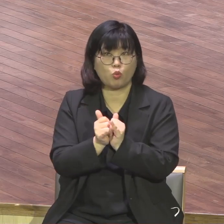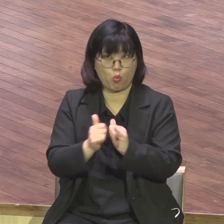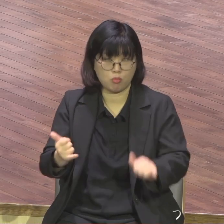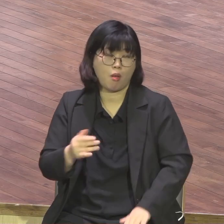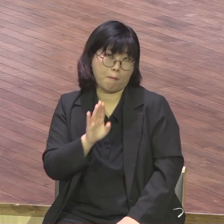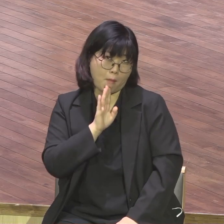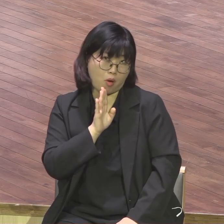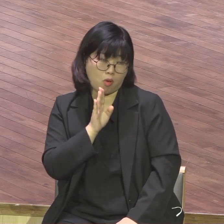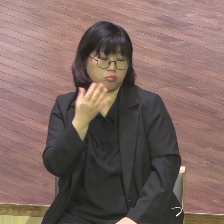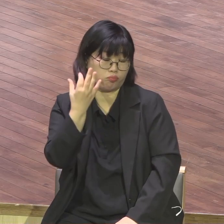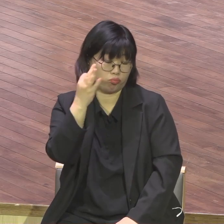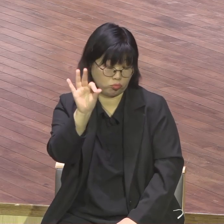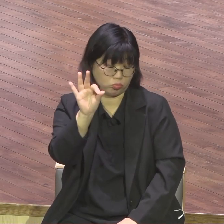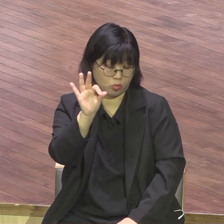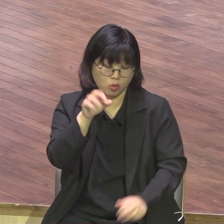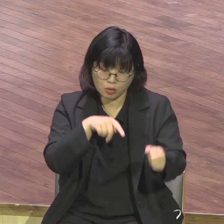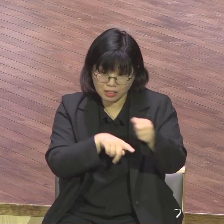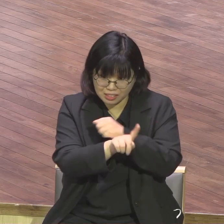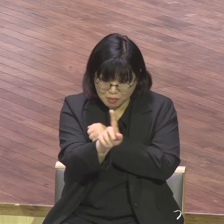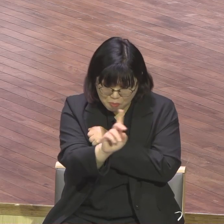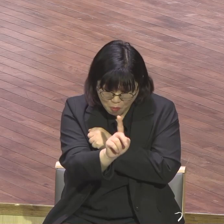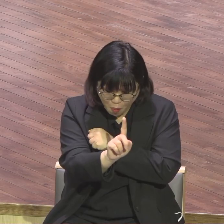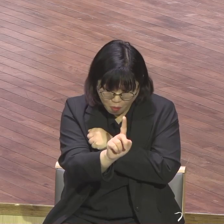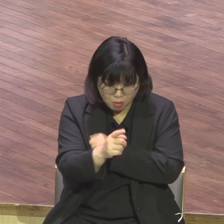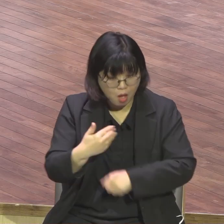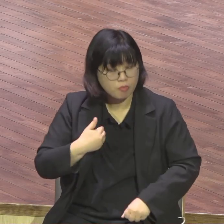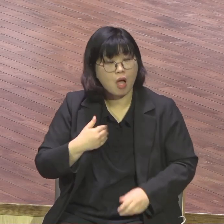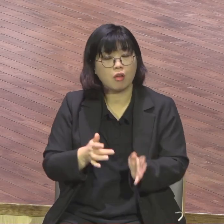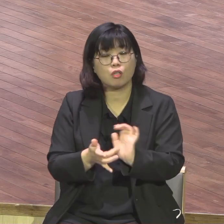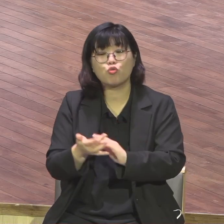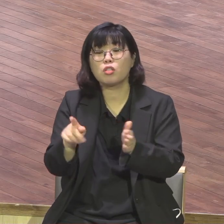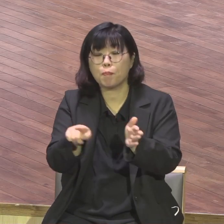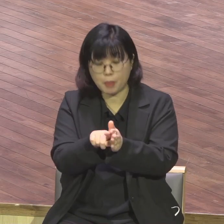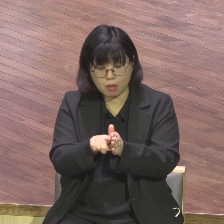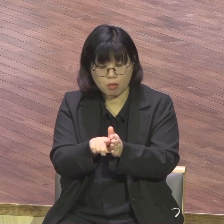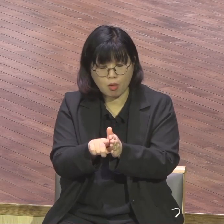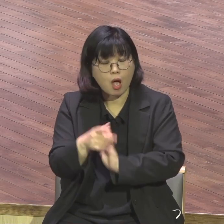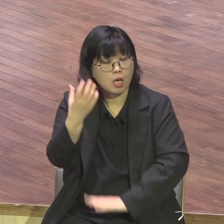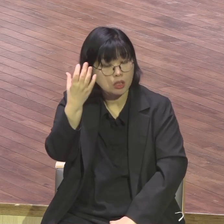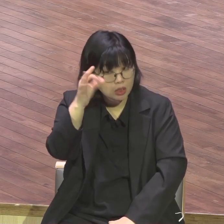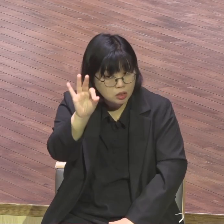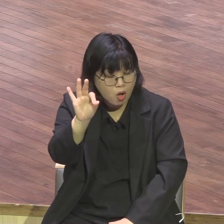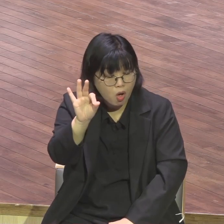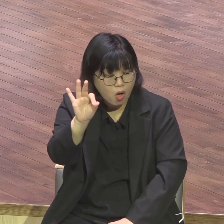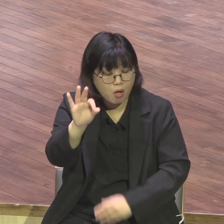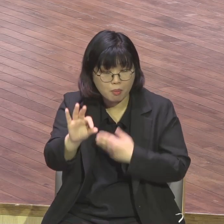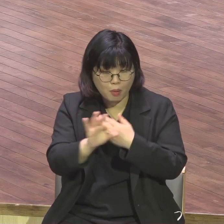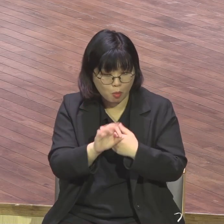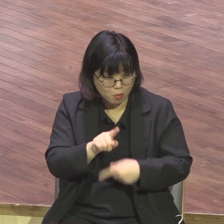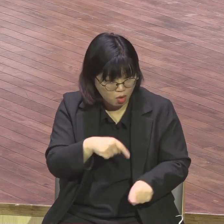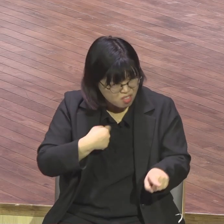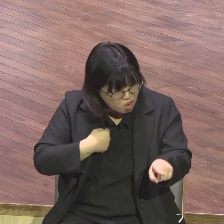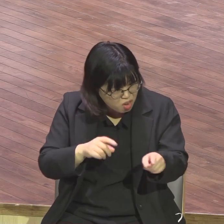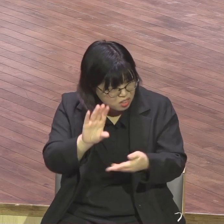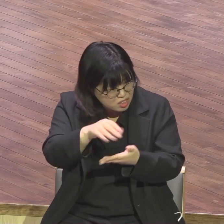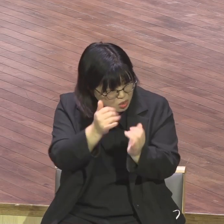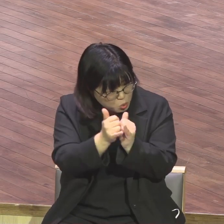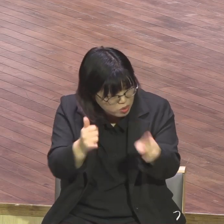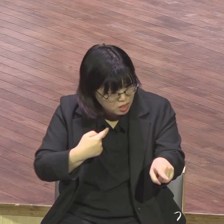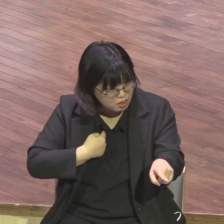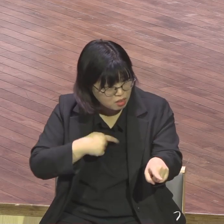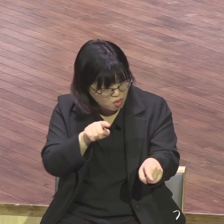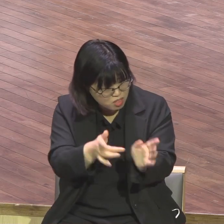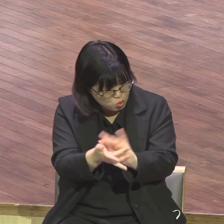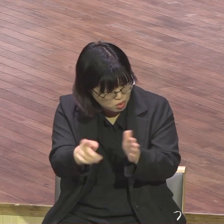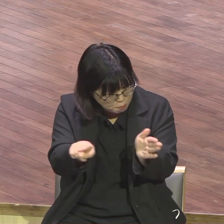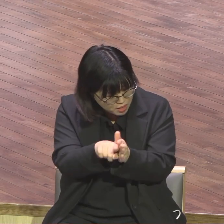출입한다, 저 사람이 예수 믿는다, 그리스도인 발각되면 재산 다 몰수입니다. 재산